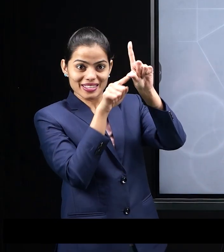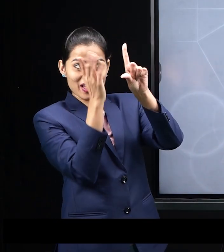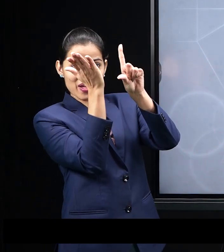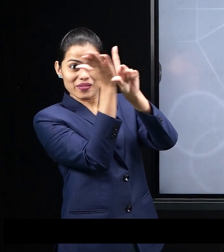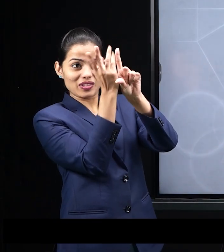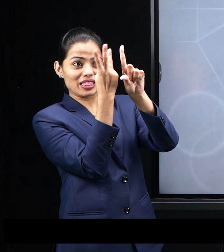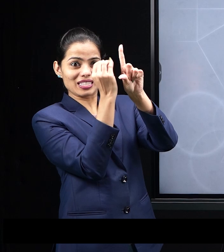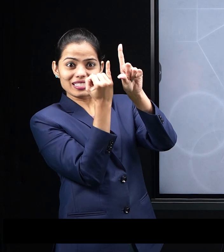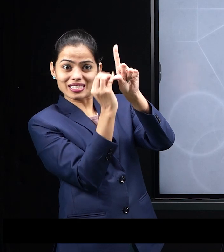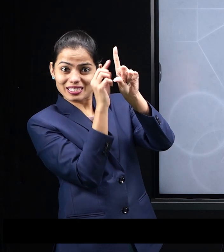संचाचे पूरक.